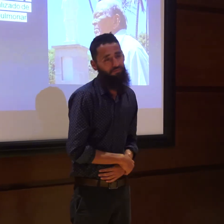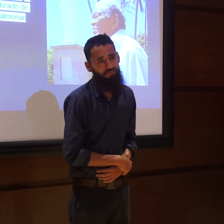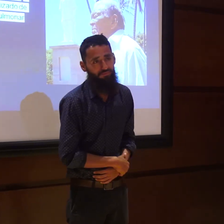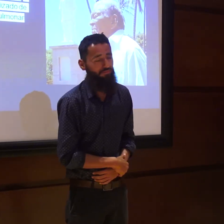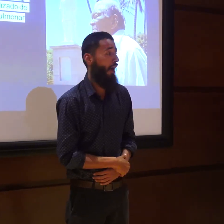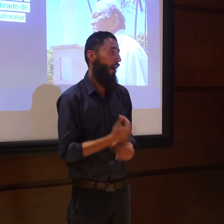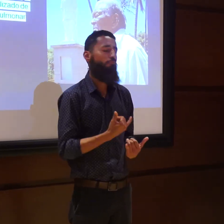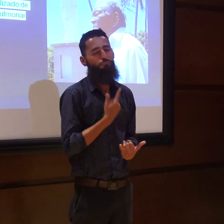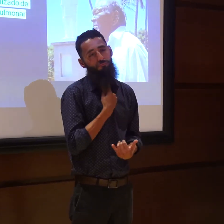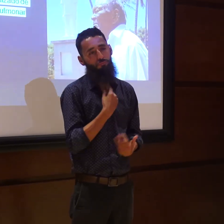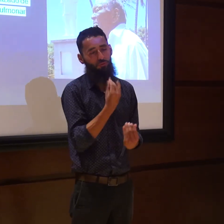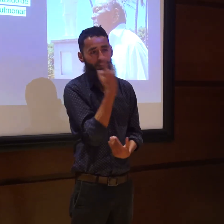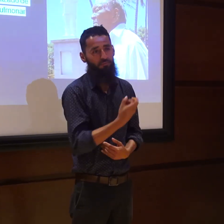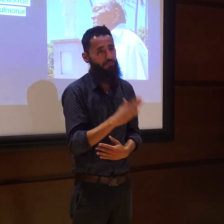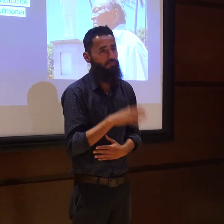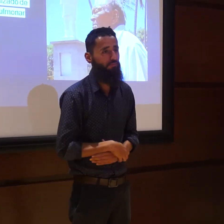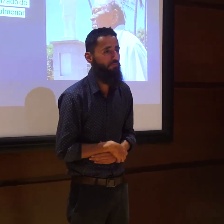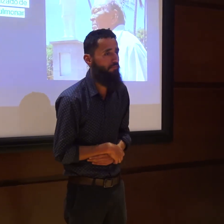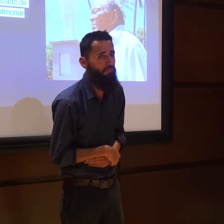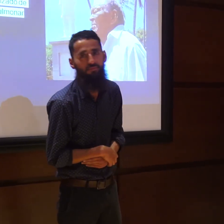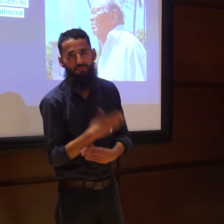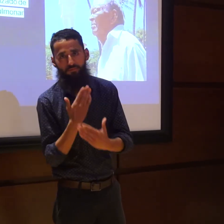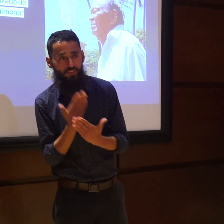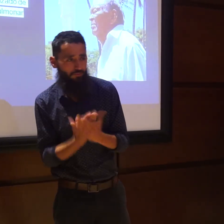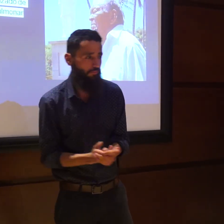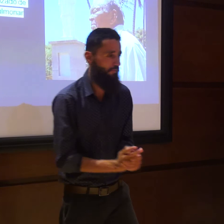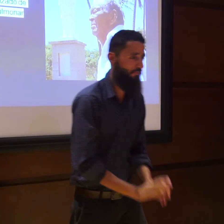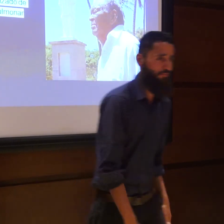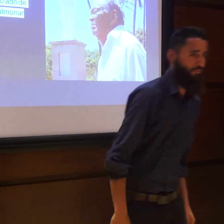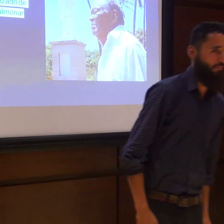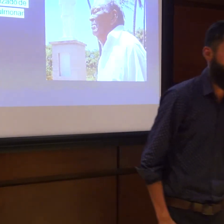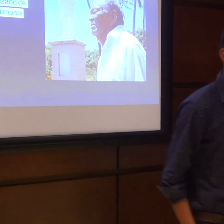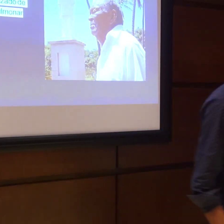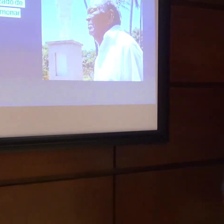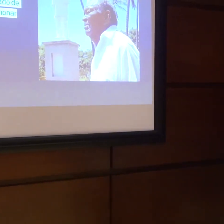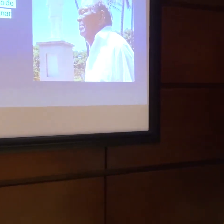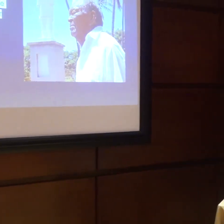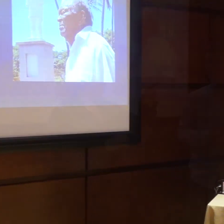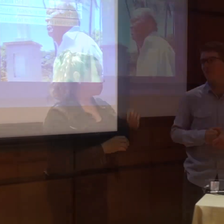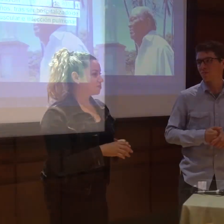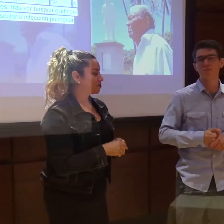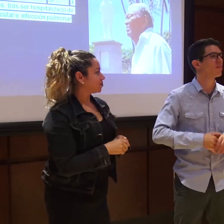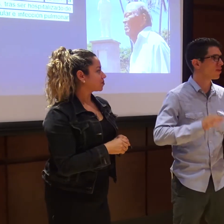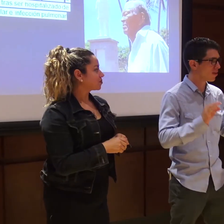La verdad, y saber que tú, Andrés, estás explicando esto, estos espacios son muy interesantes. Muchas gracias.